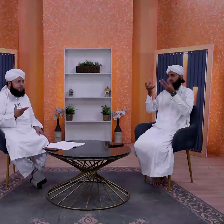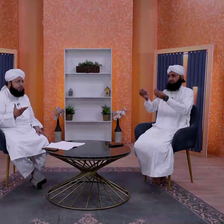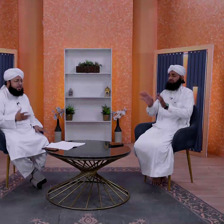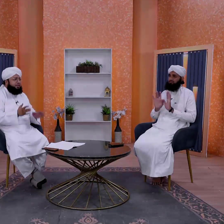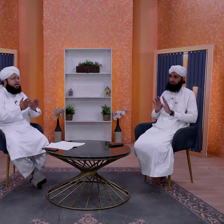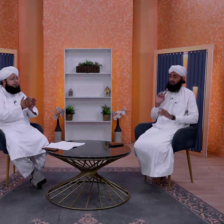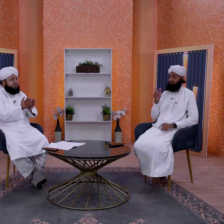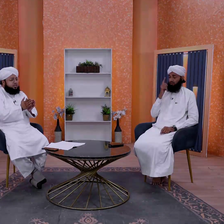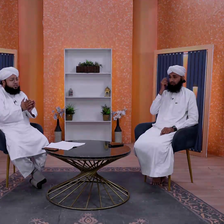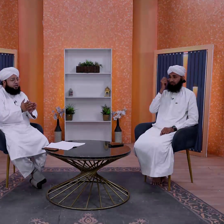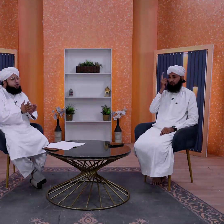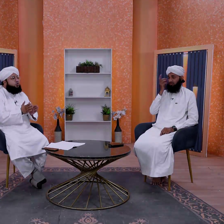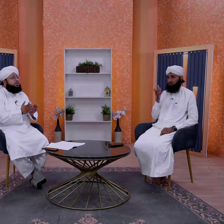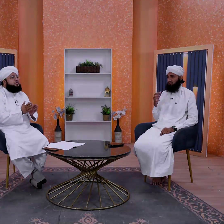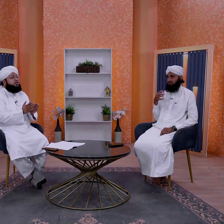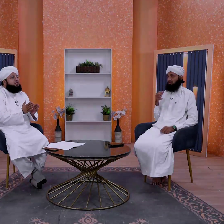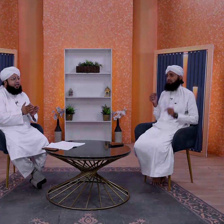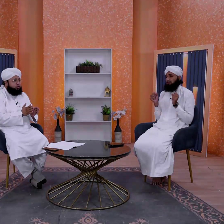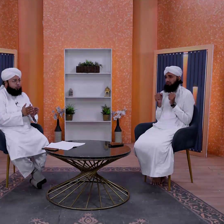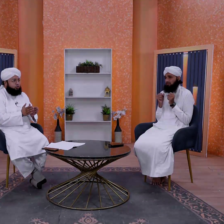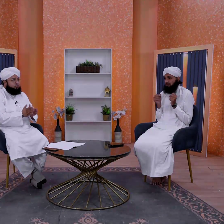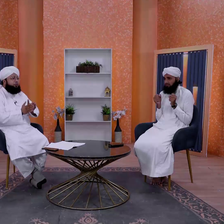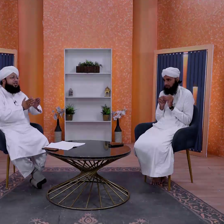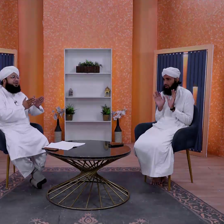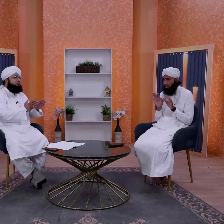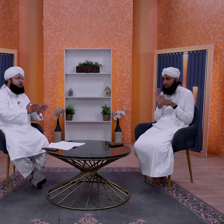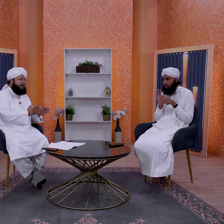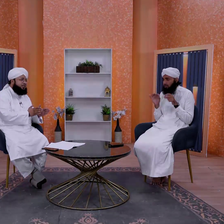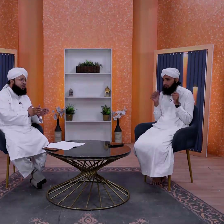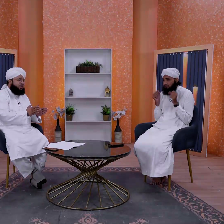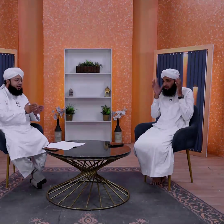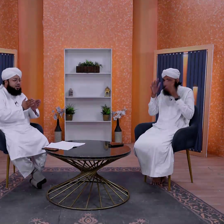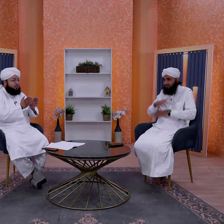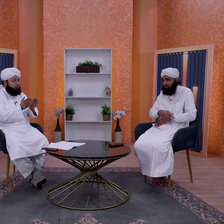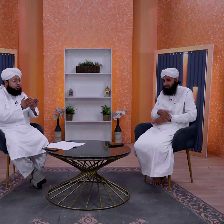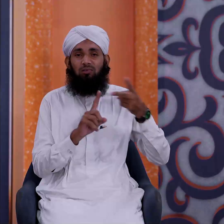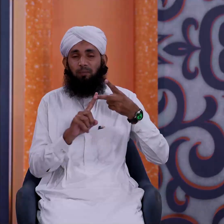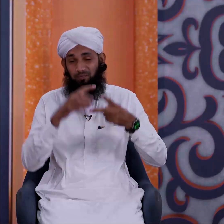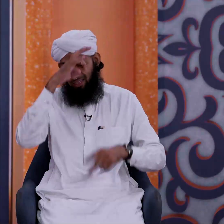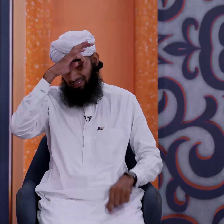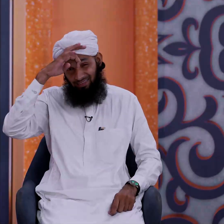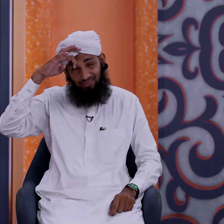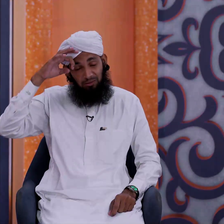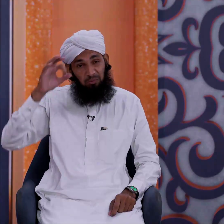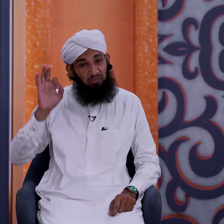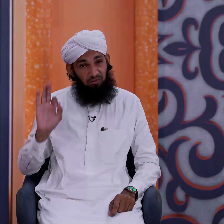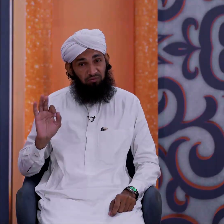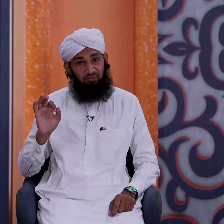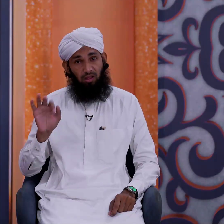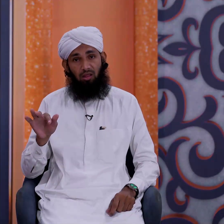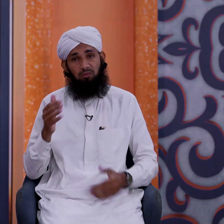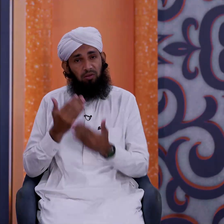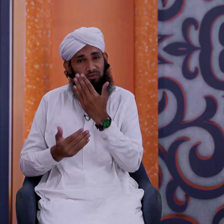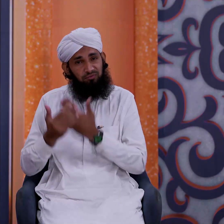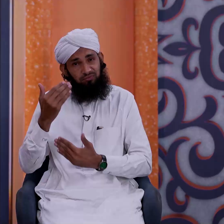ہے کہ بندہ سردیوں کی سرد رات ہو اس میں جا کر وہ نماز ادا کرے، اور گرمیوں کے اندر بھی وہ بندہ وضو کرتا